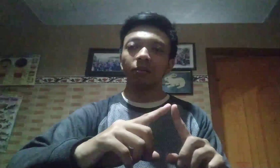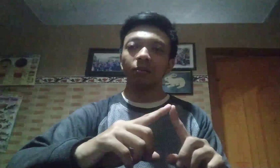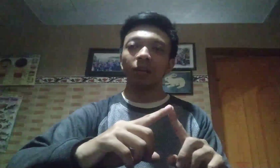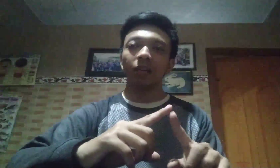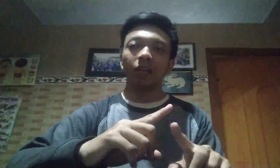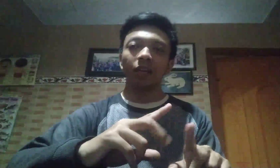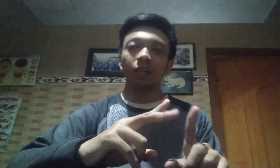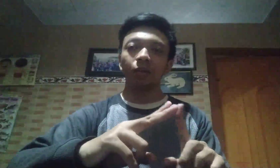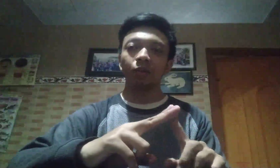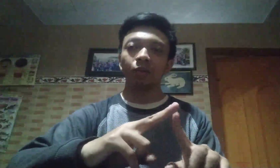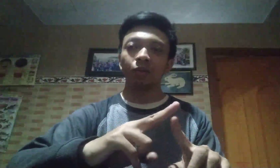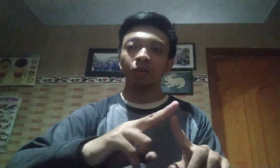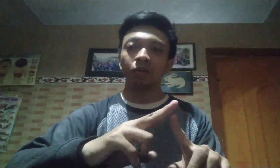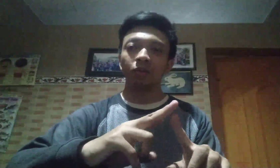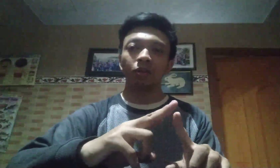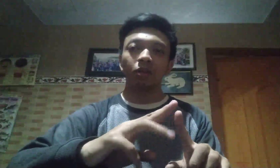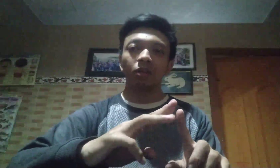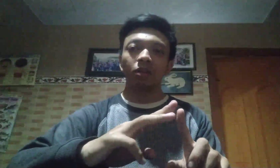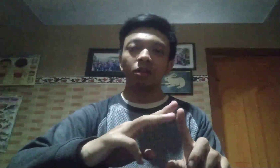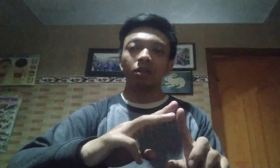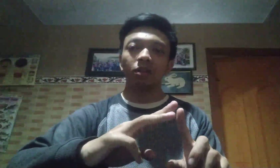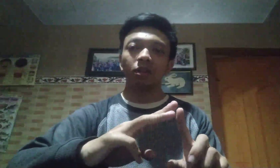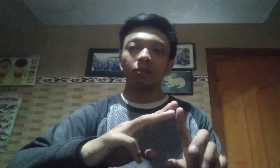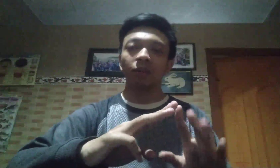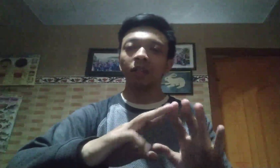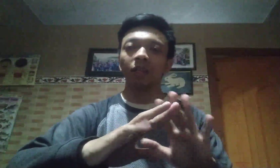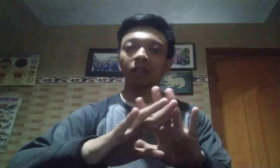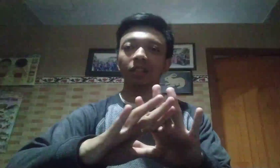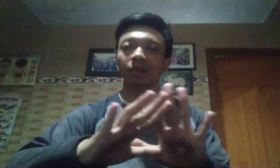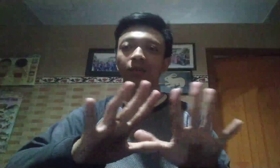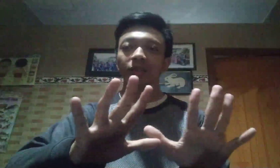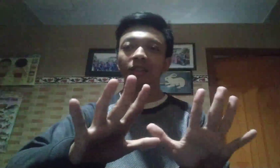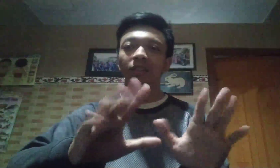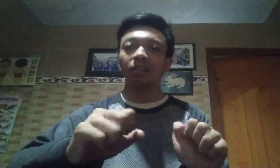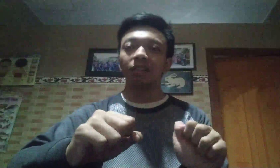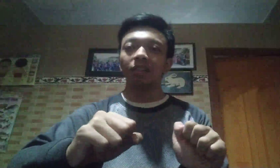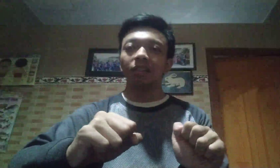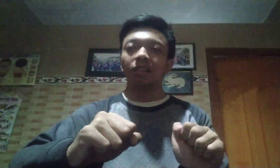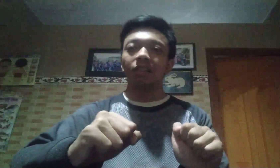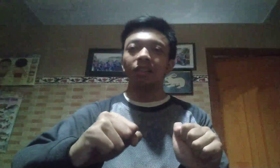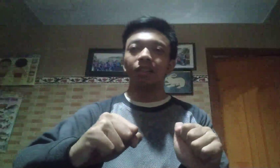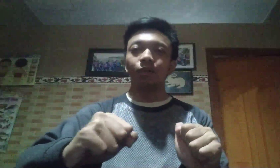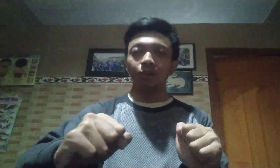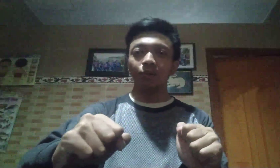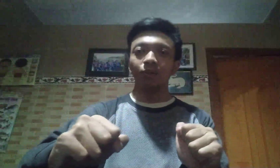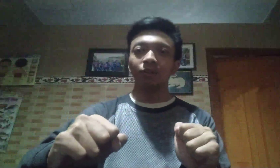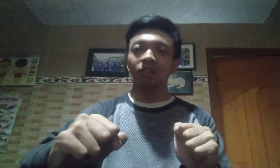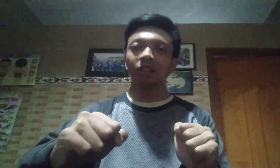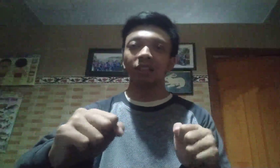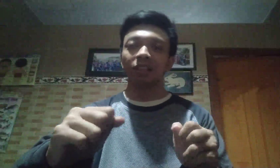pantai, gunung Banyak lagi Itu Saja